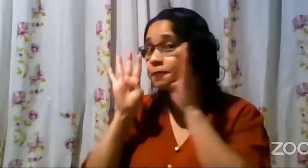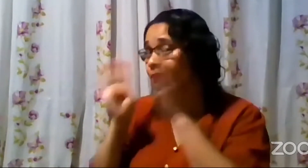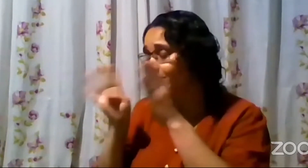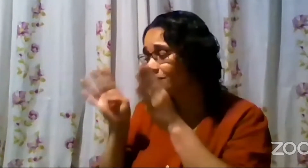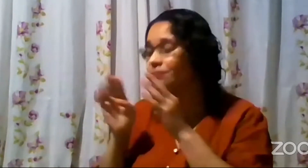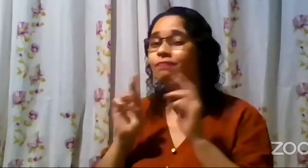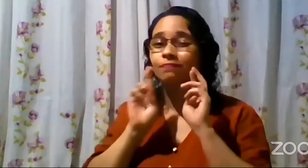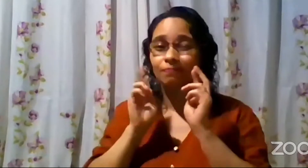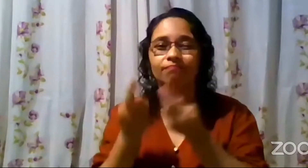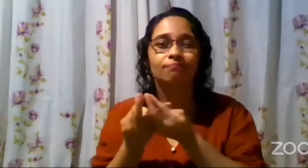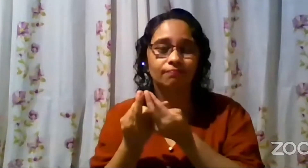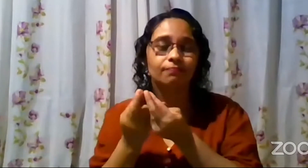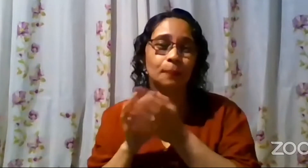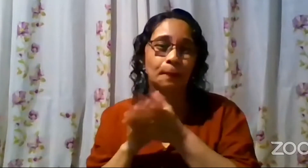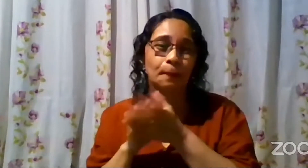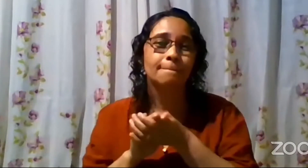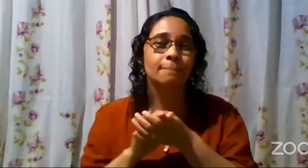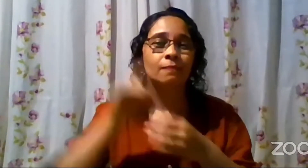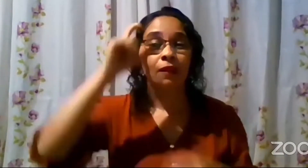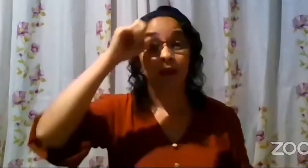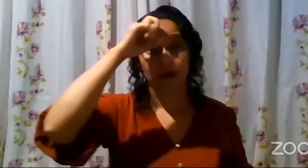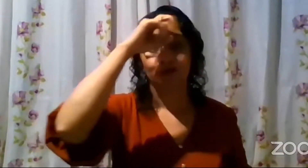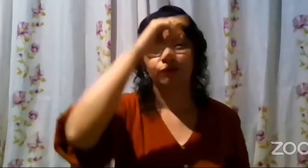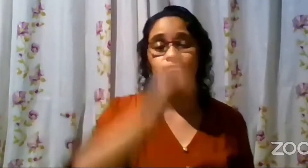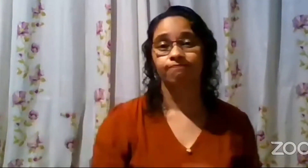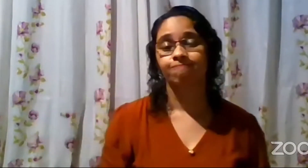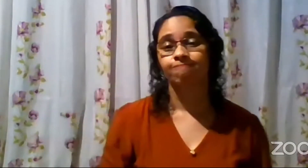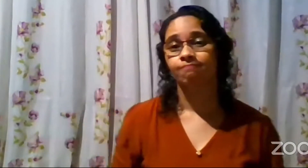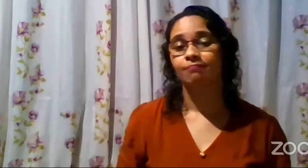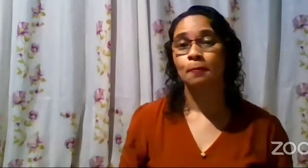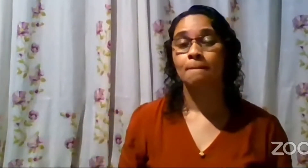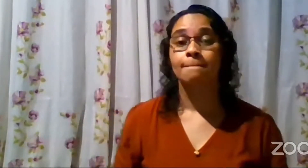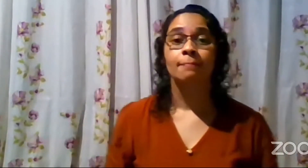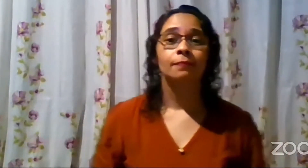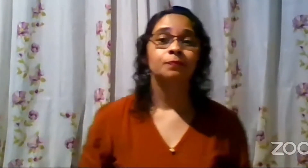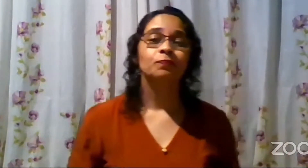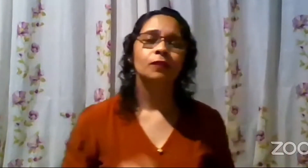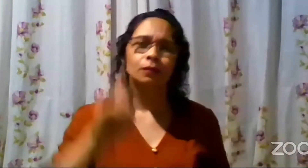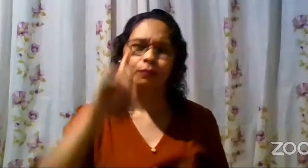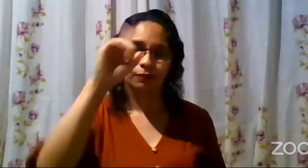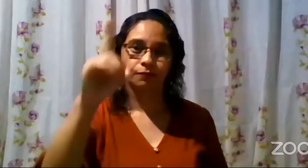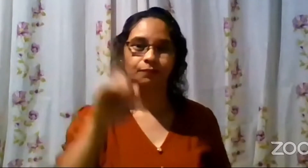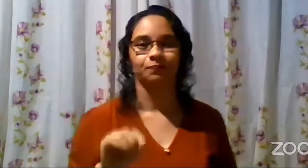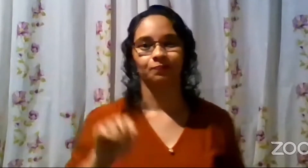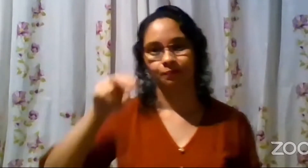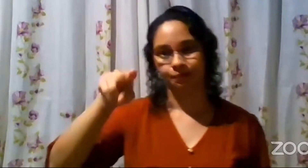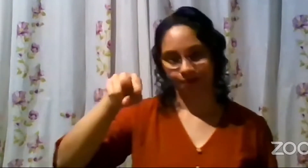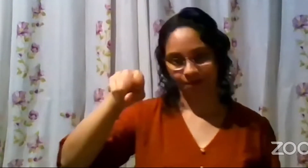estudar, não conseguia prestar atenção nas reuniões. Estava muito difícil. E aí um dia,